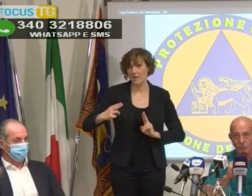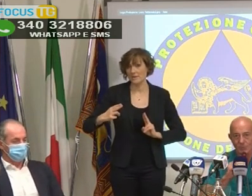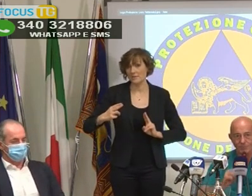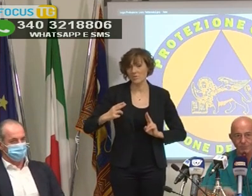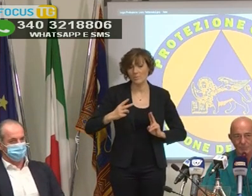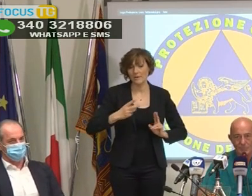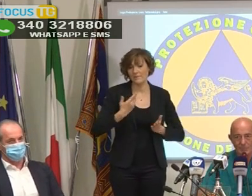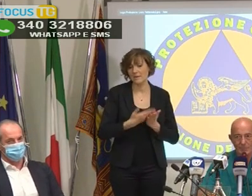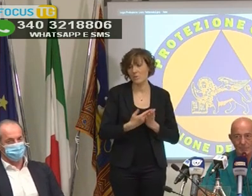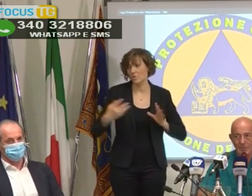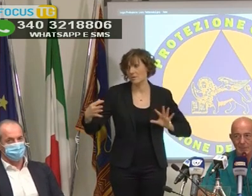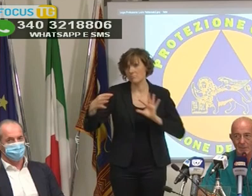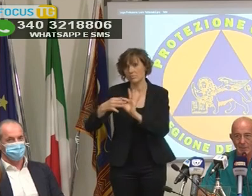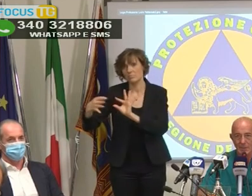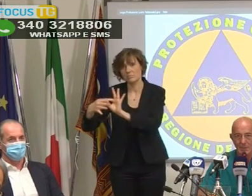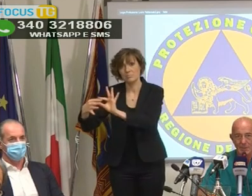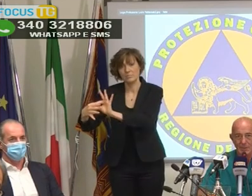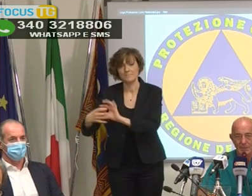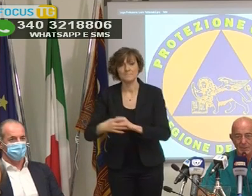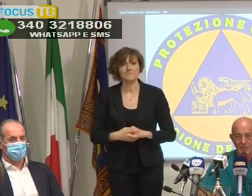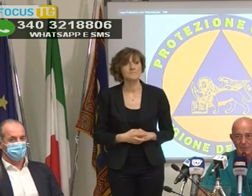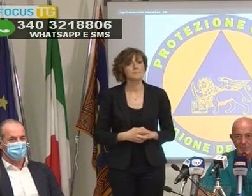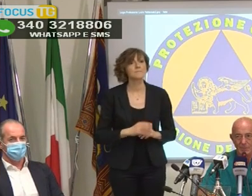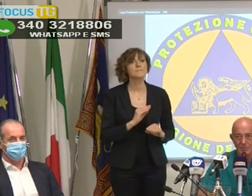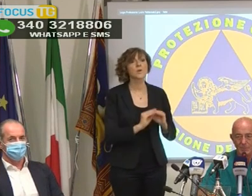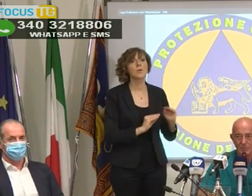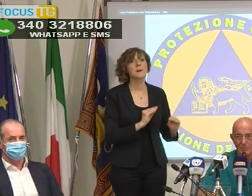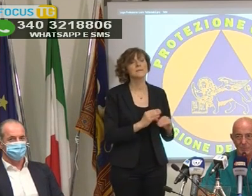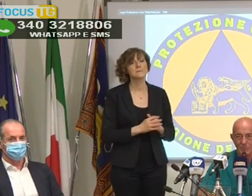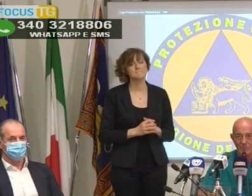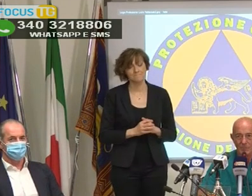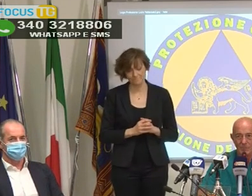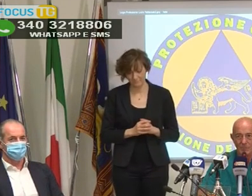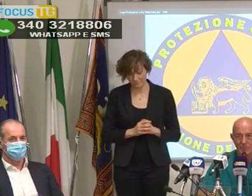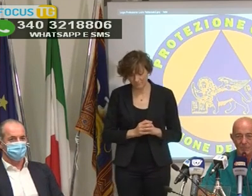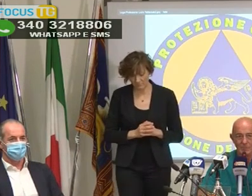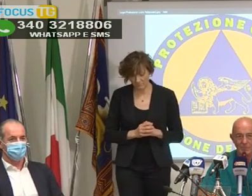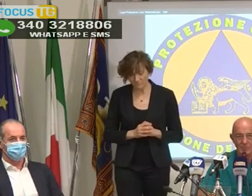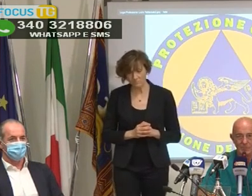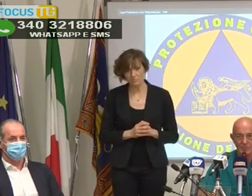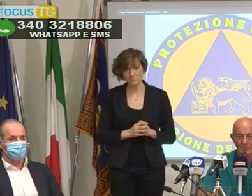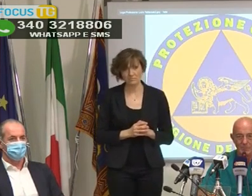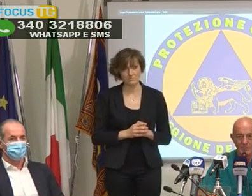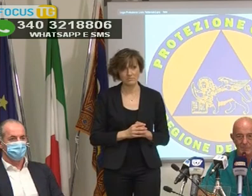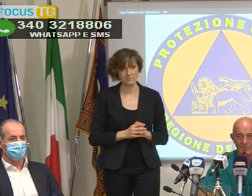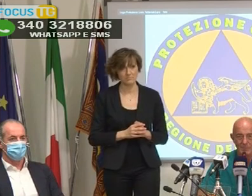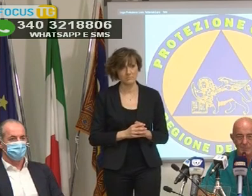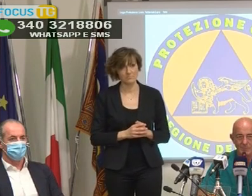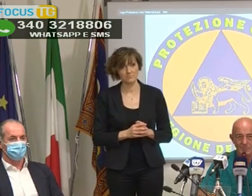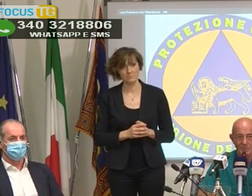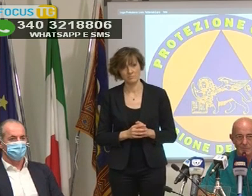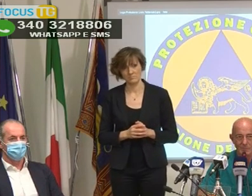del virus. Domande, Bonnet, Ora, uno, due, tre, vai,